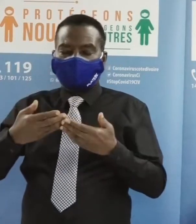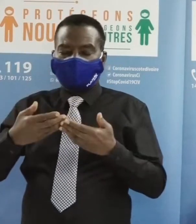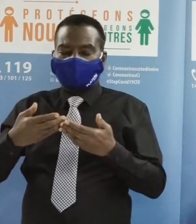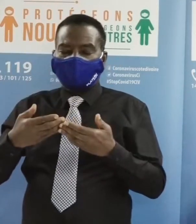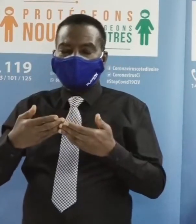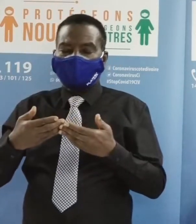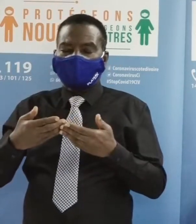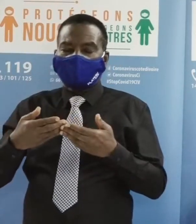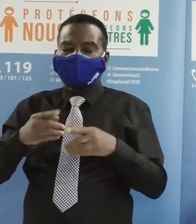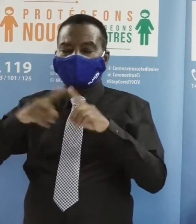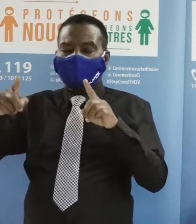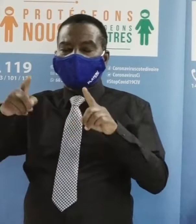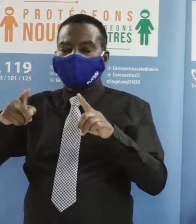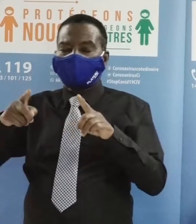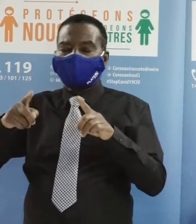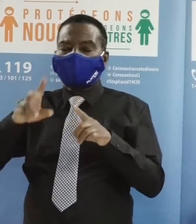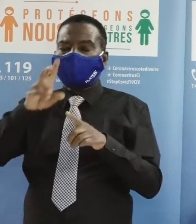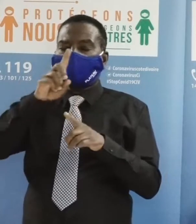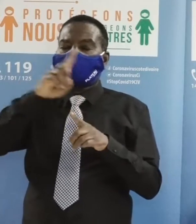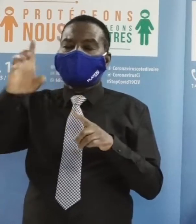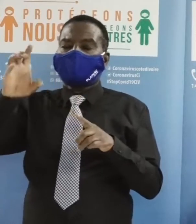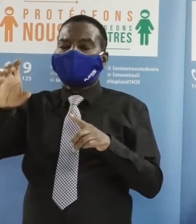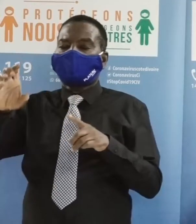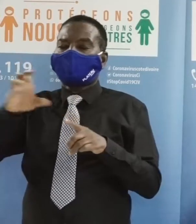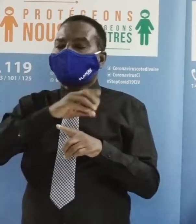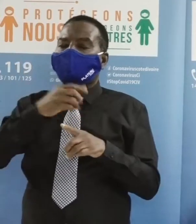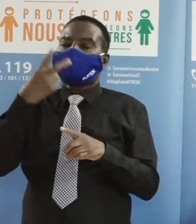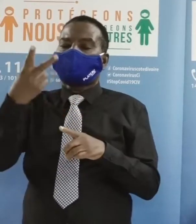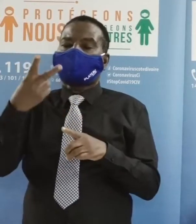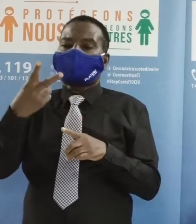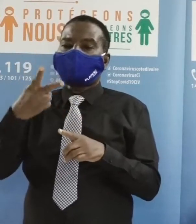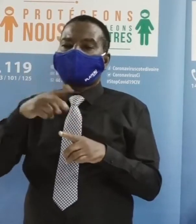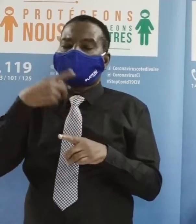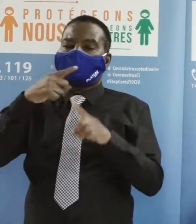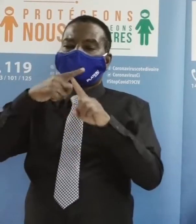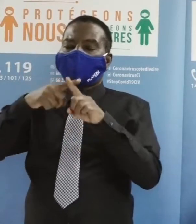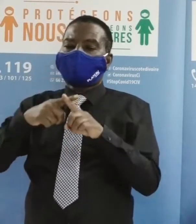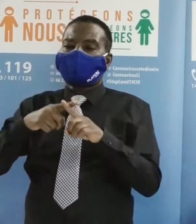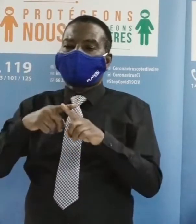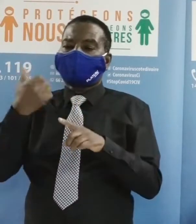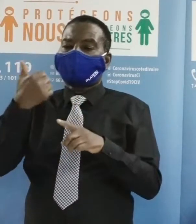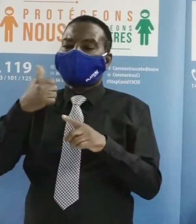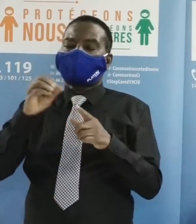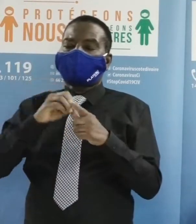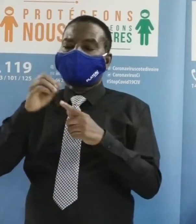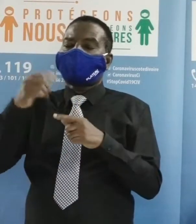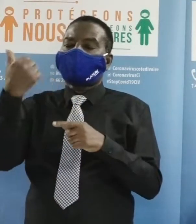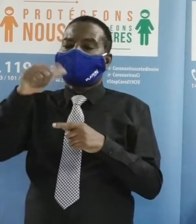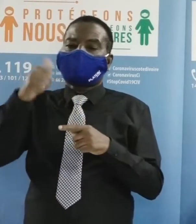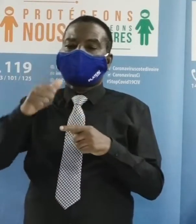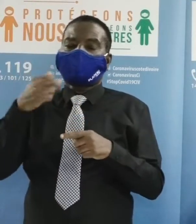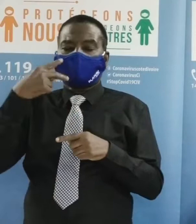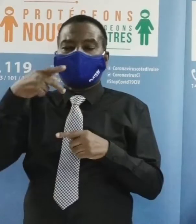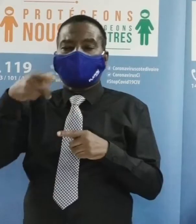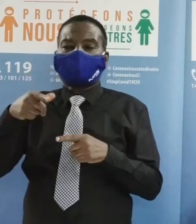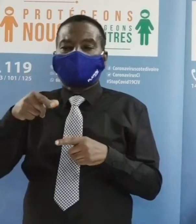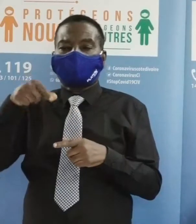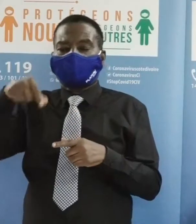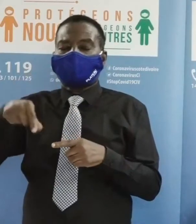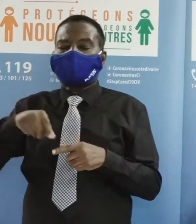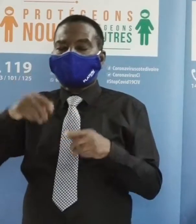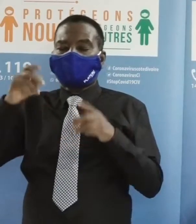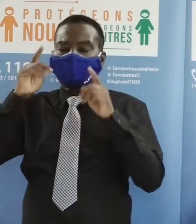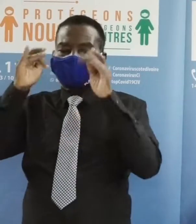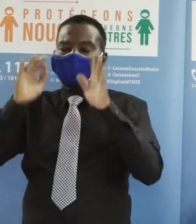c'est différent de congestion personnes et que j'ai deux qui sont positives que j'ai 10 donc voilà un peu ce que je voudrais que les